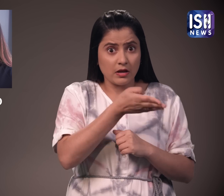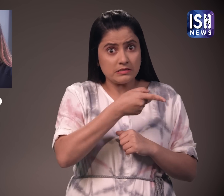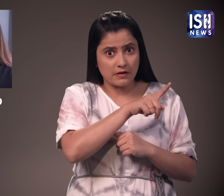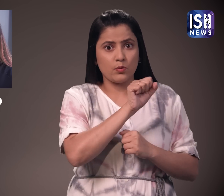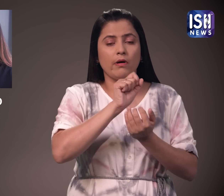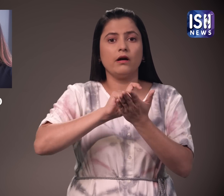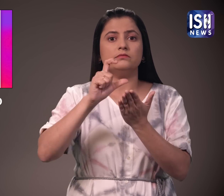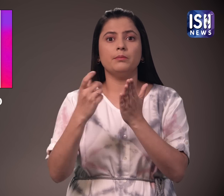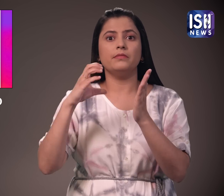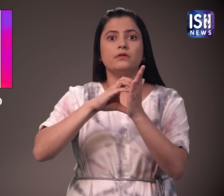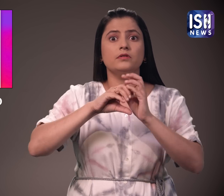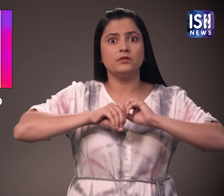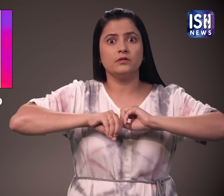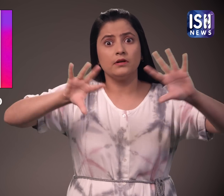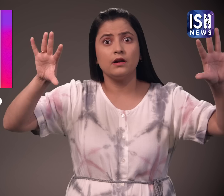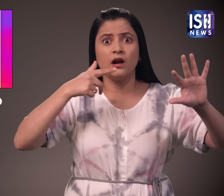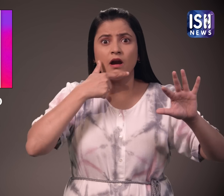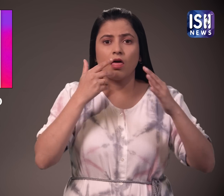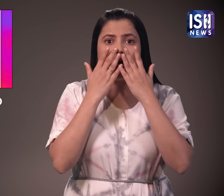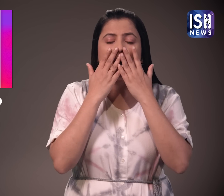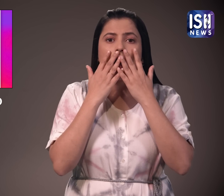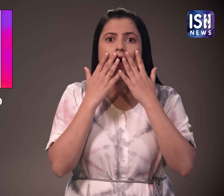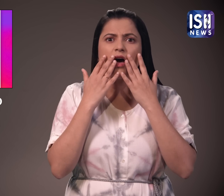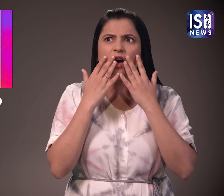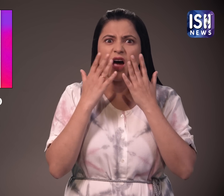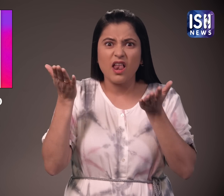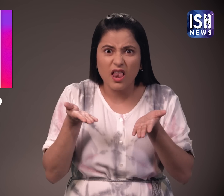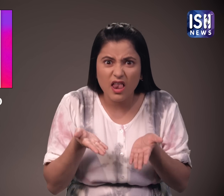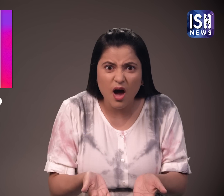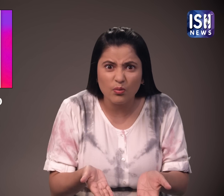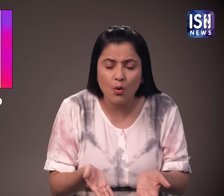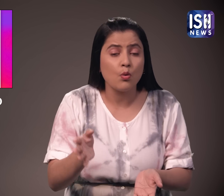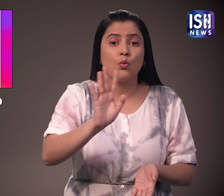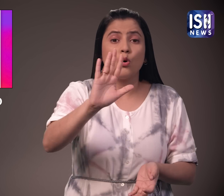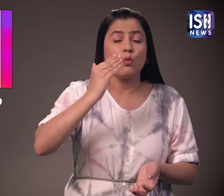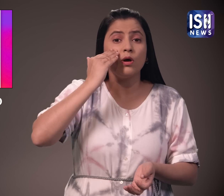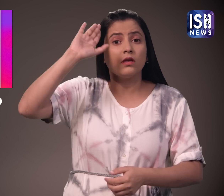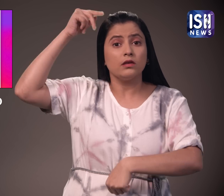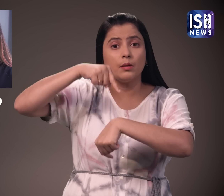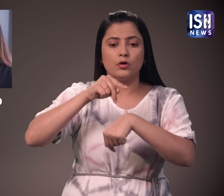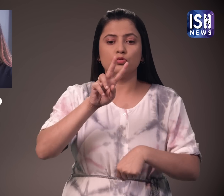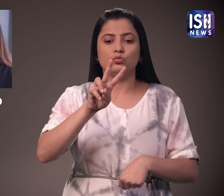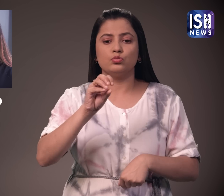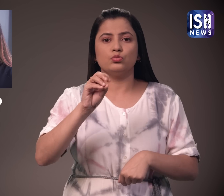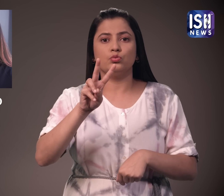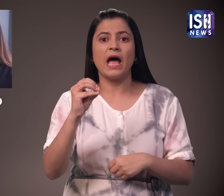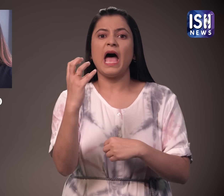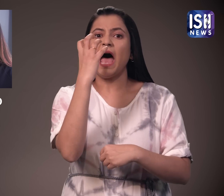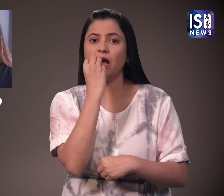इंस्टाग्राम पर ब्रुकलिन ने बिना उपरी होट और खून बहते हुए अपनी एक तस्वीर पोस्ट की ये कोई हालिया घटना नहीं है ये 2020